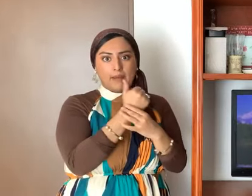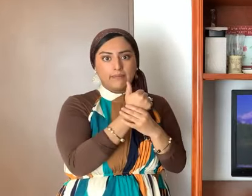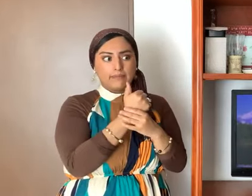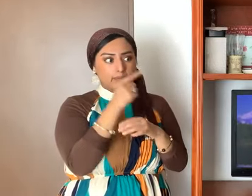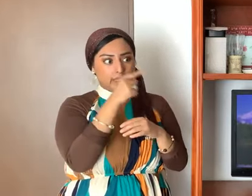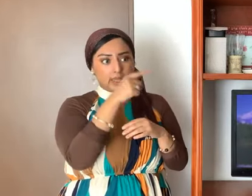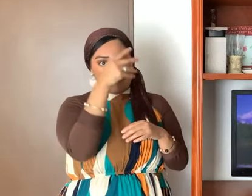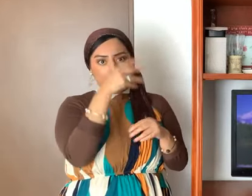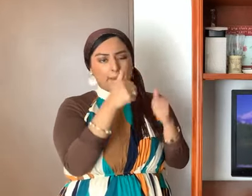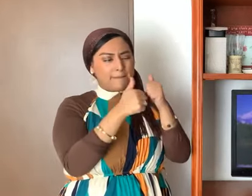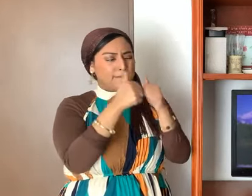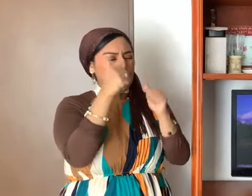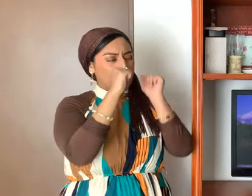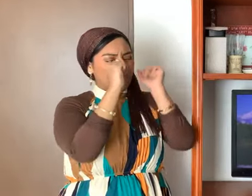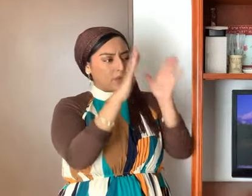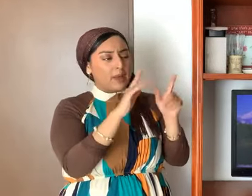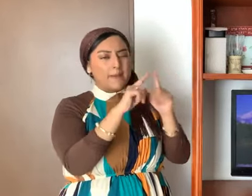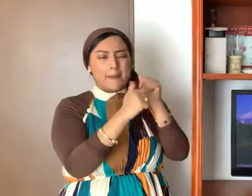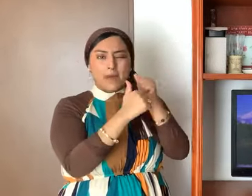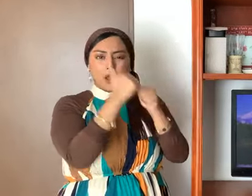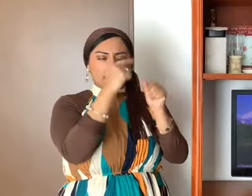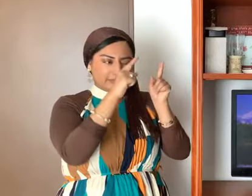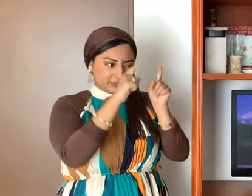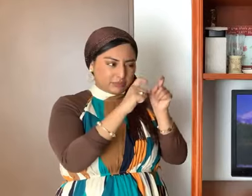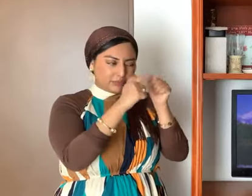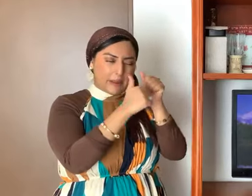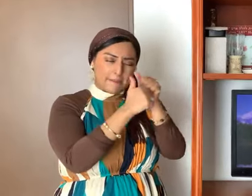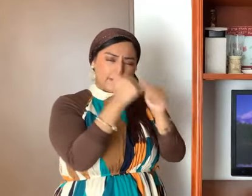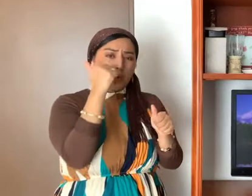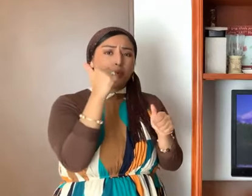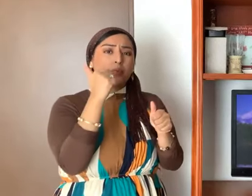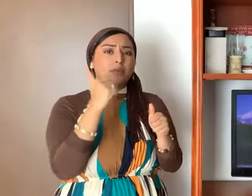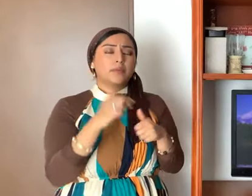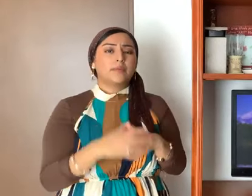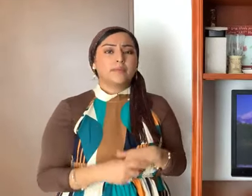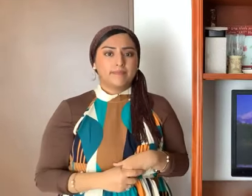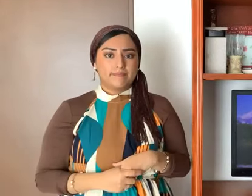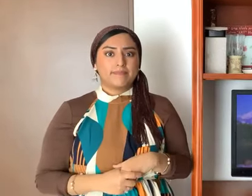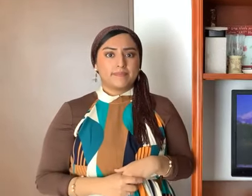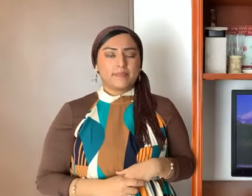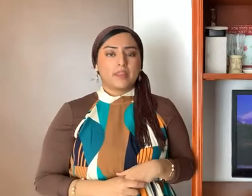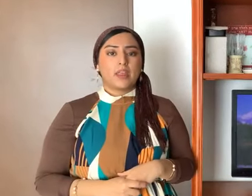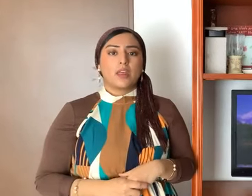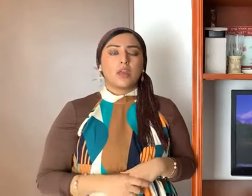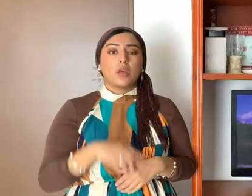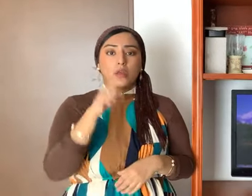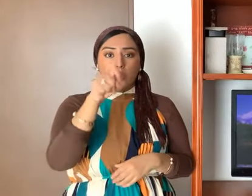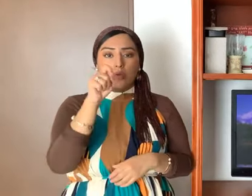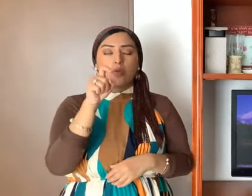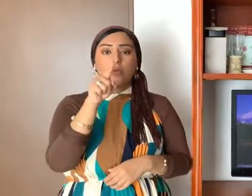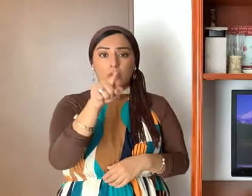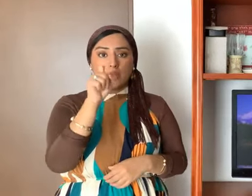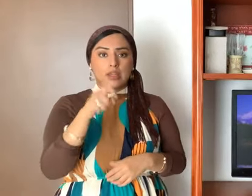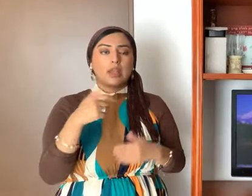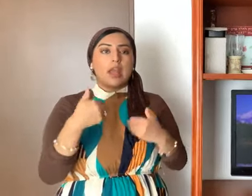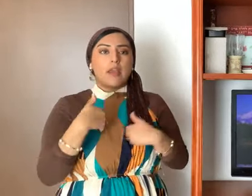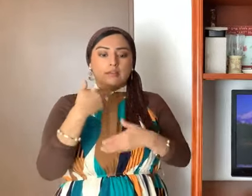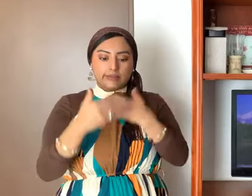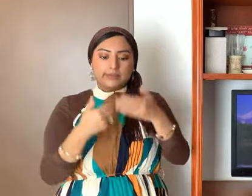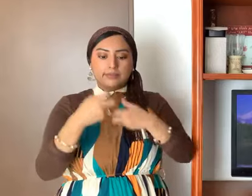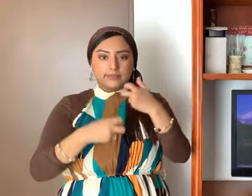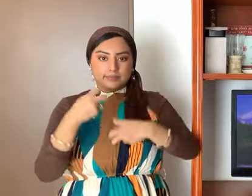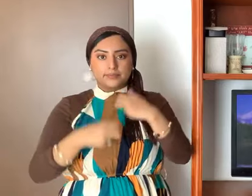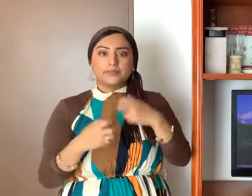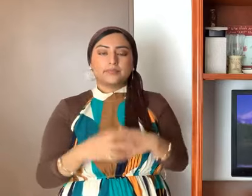fue el hombre más bendecido, pero también el más probado. ¿Amén? Tienes que pasar cosas, tengo que pasar cosas.